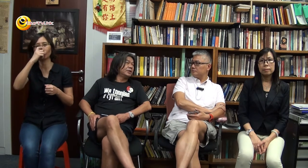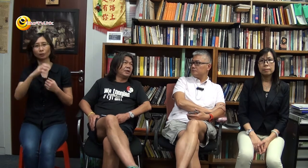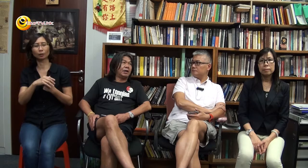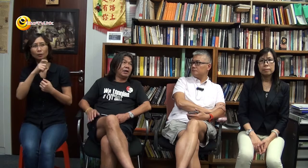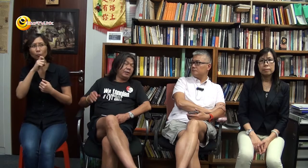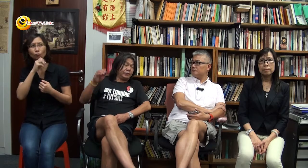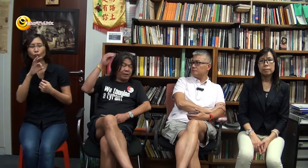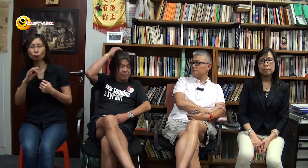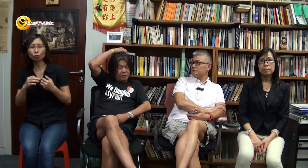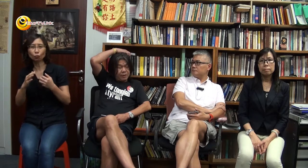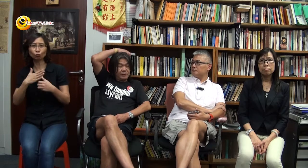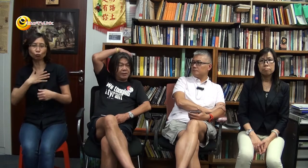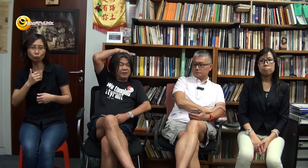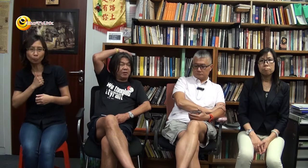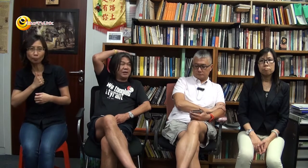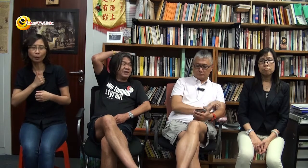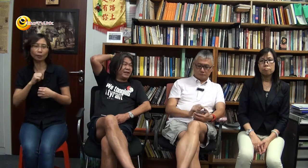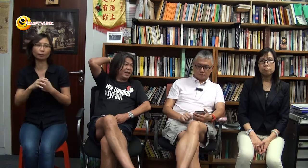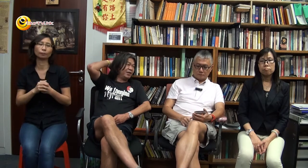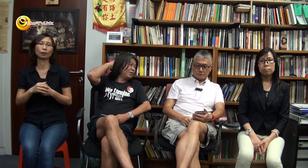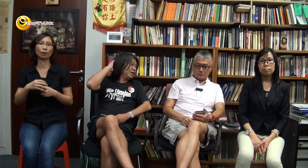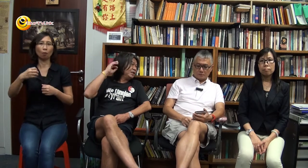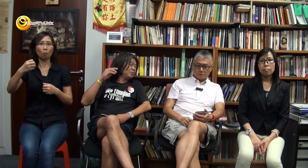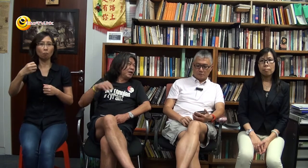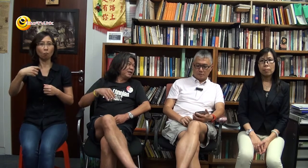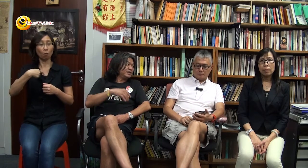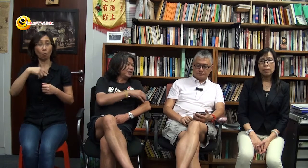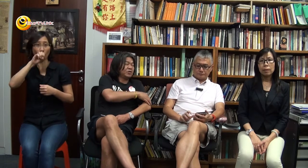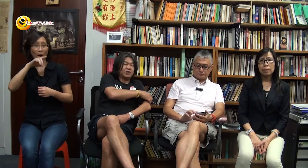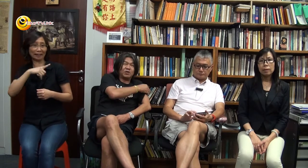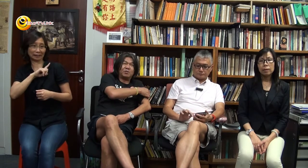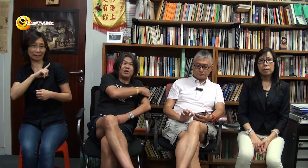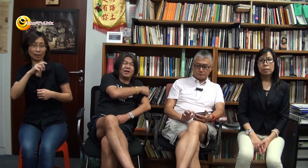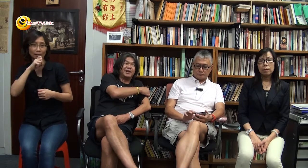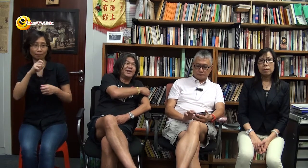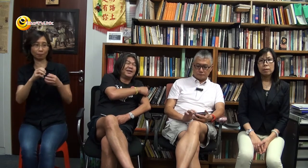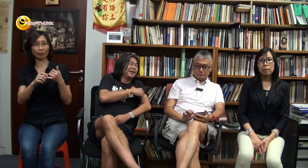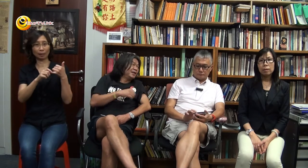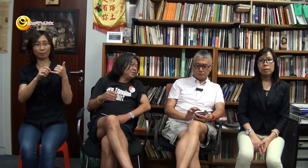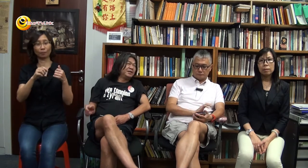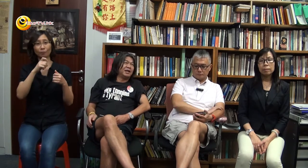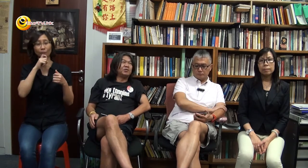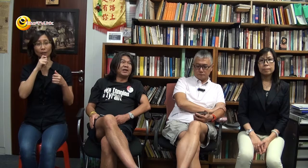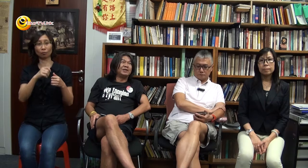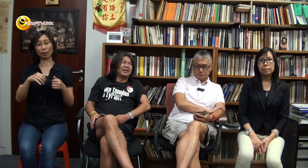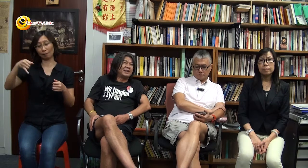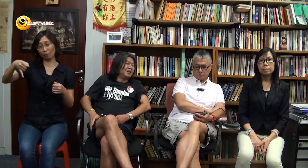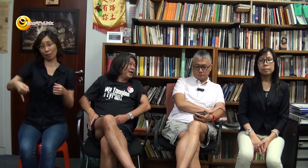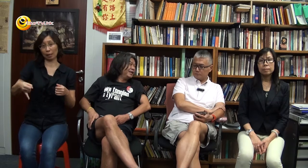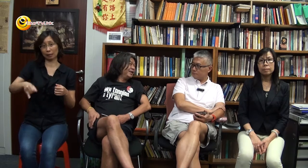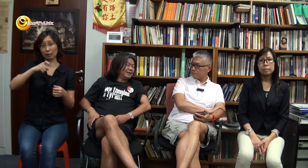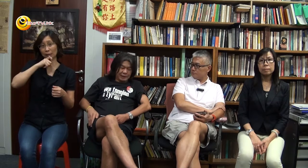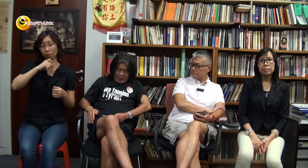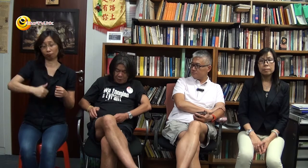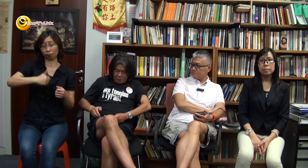一搏咧？就係話即係自己話自己係有機會連任啊！即係中央信任佢咧，真係唔知嘅。咁到底曾德成